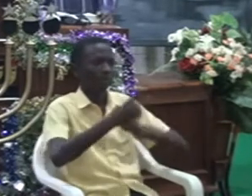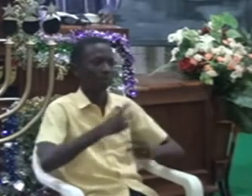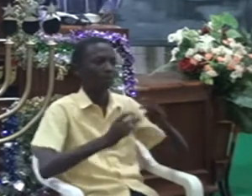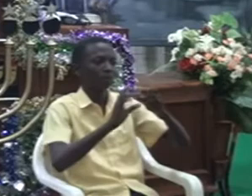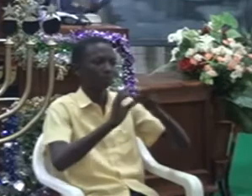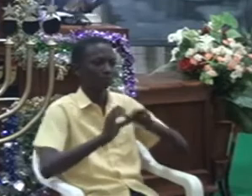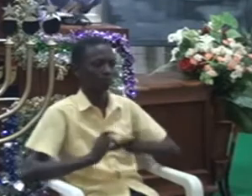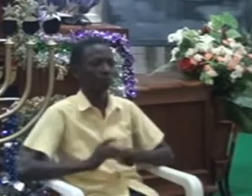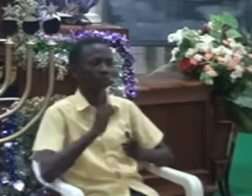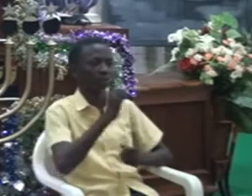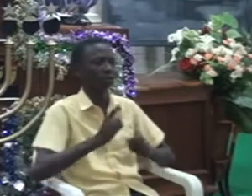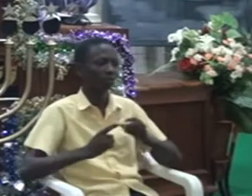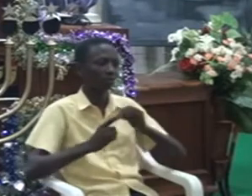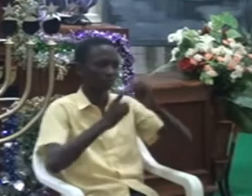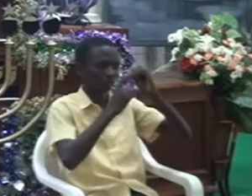seul.